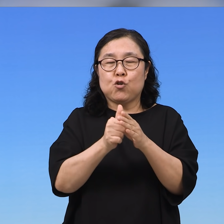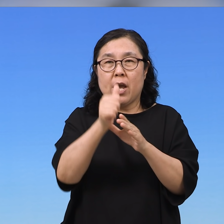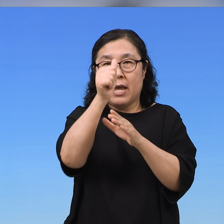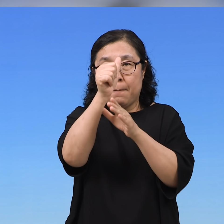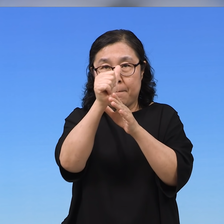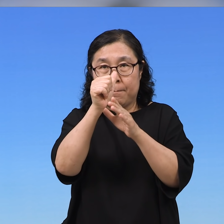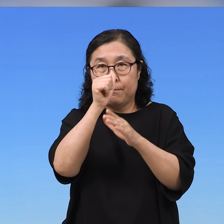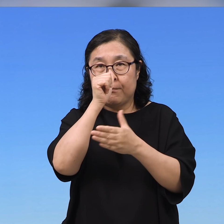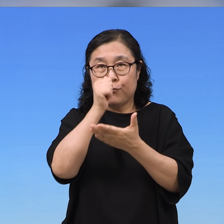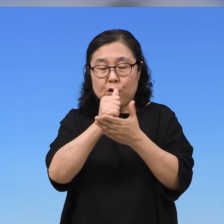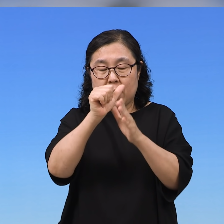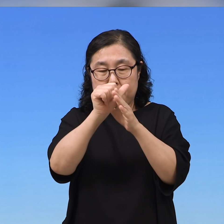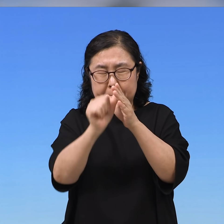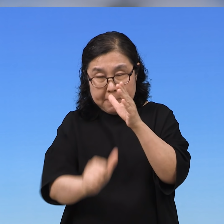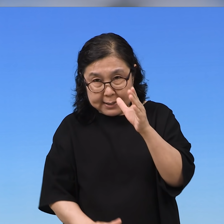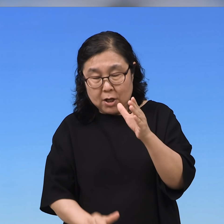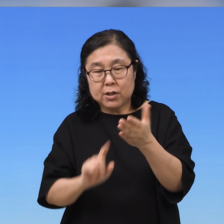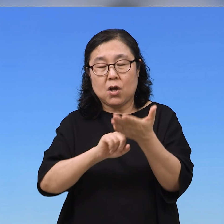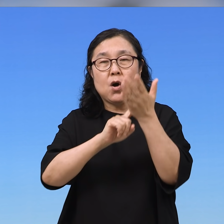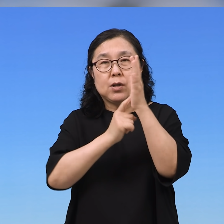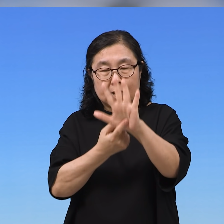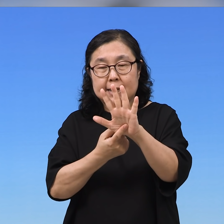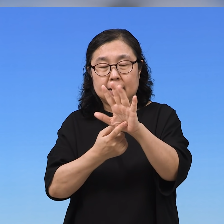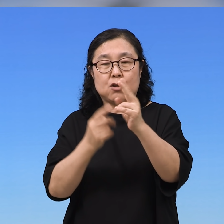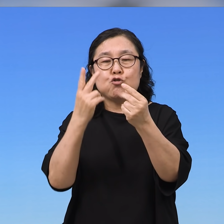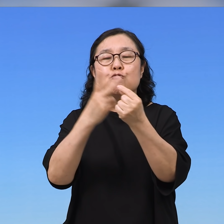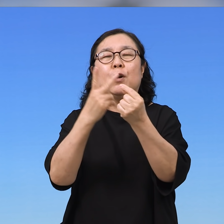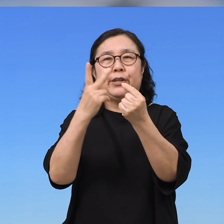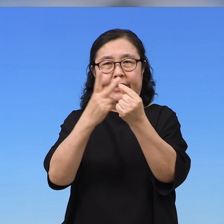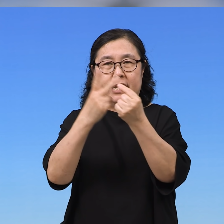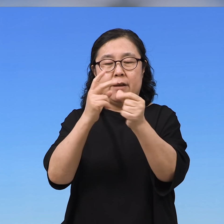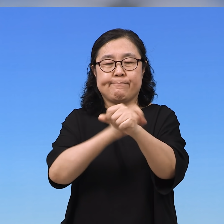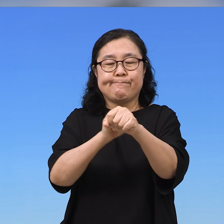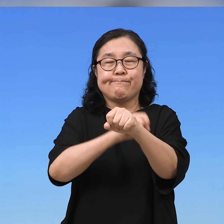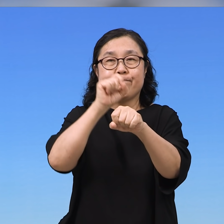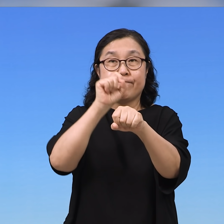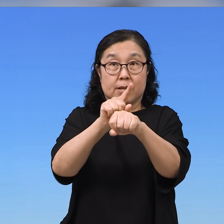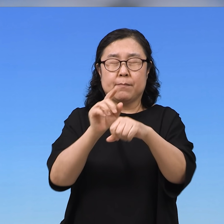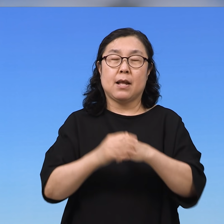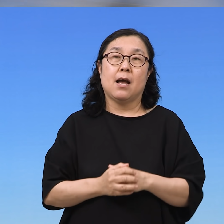타락함으로 나타난 제2의 습성이다. 어거스틴도 비슷한 말을 했습니다.